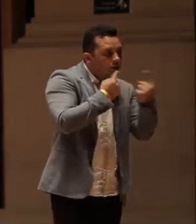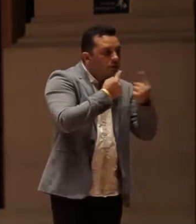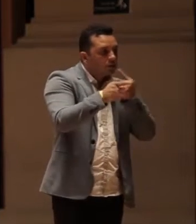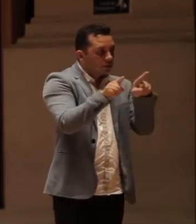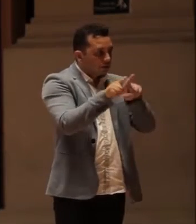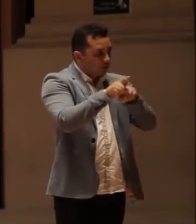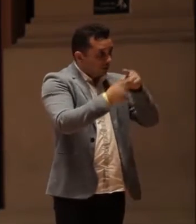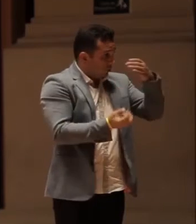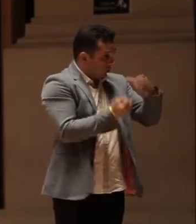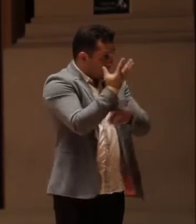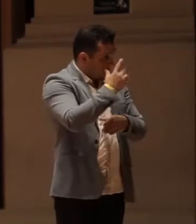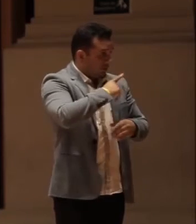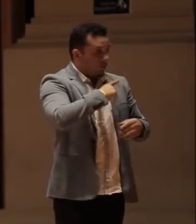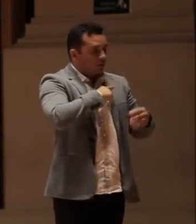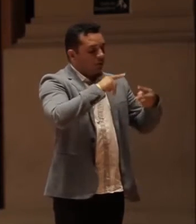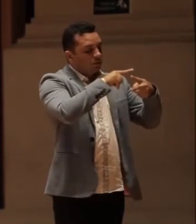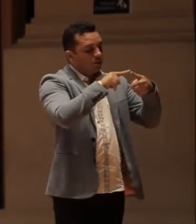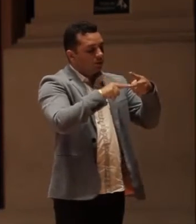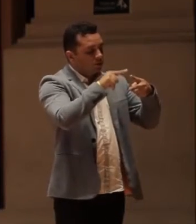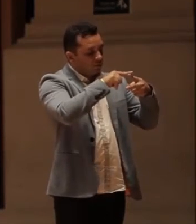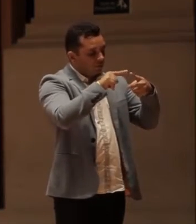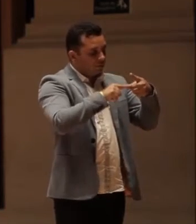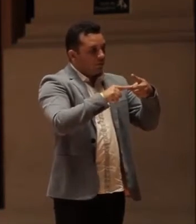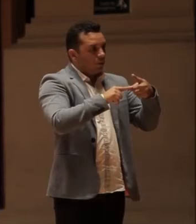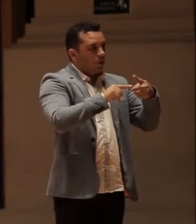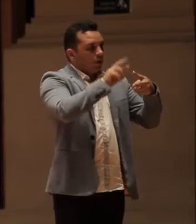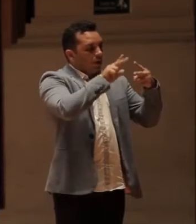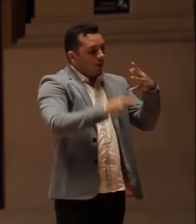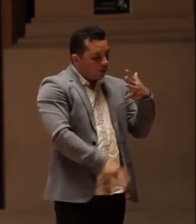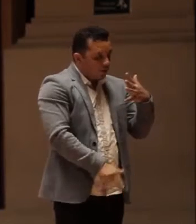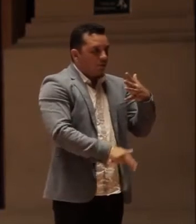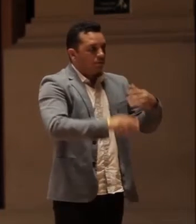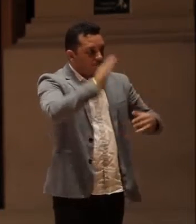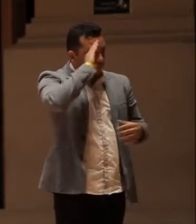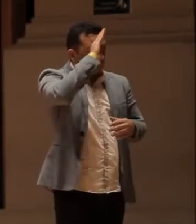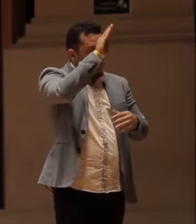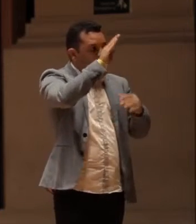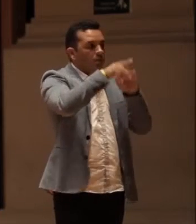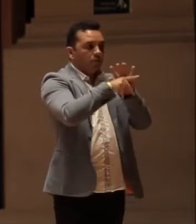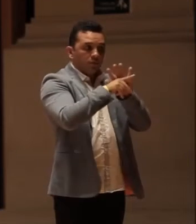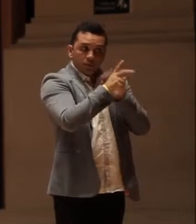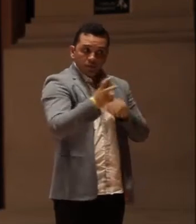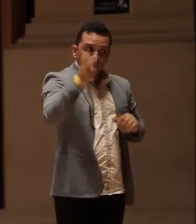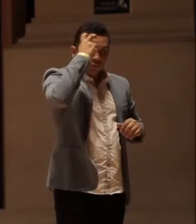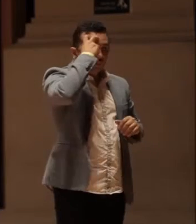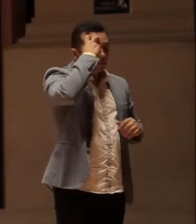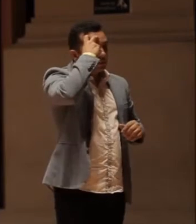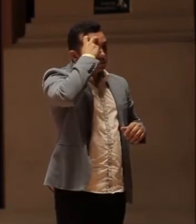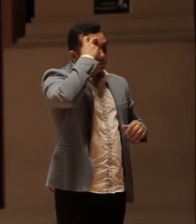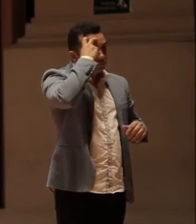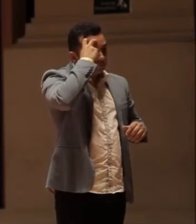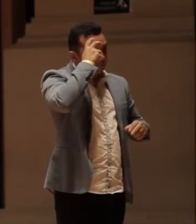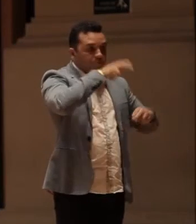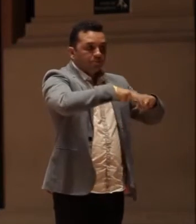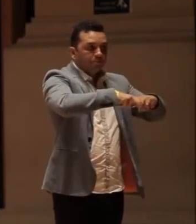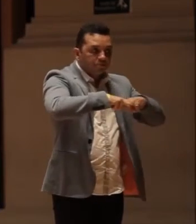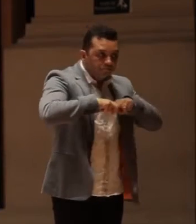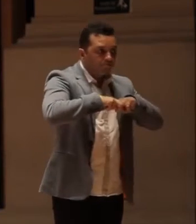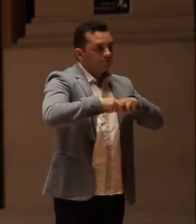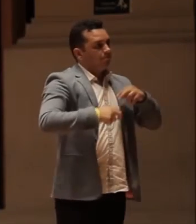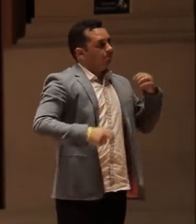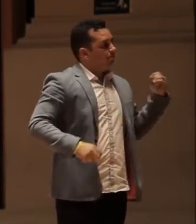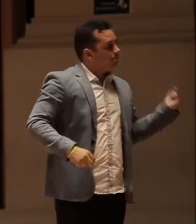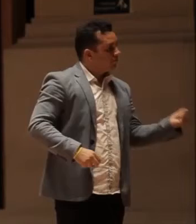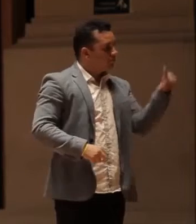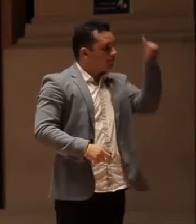criatividade. Essas são duas características intrínsecas à cultura. Por isso, ela é tão importante nesta transformação